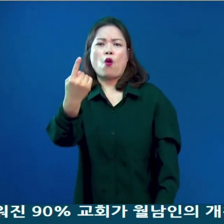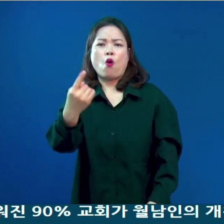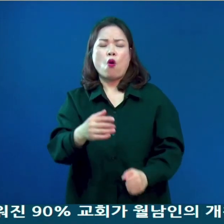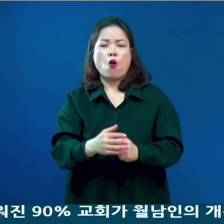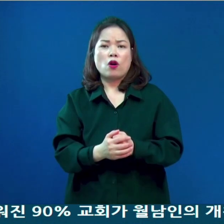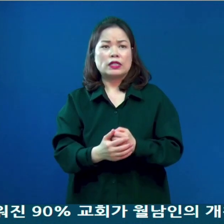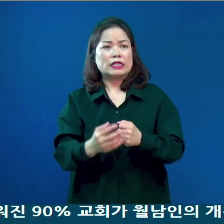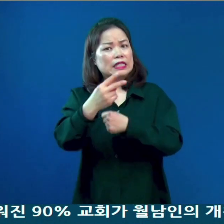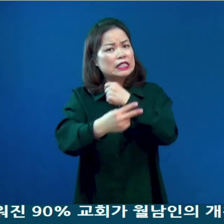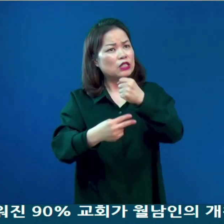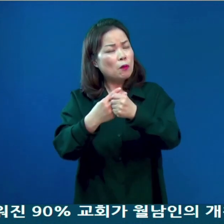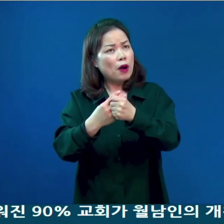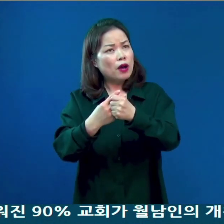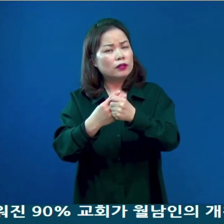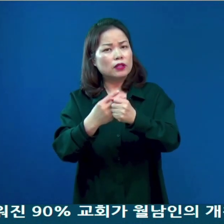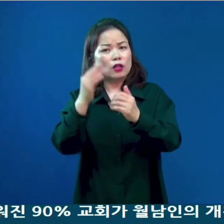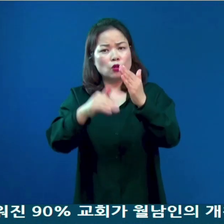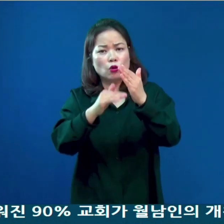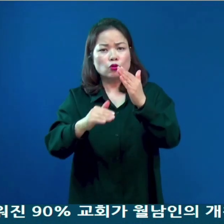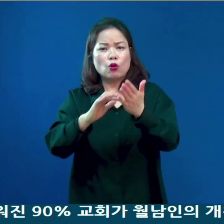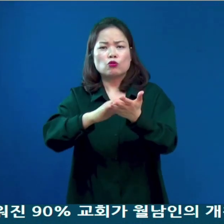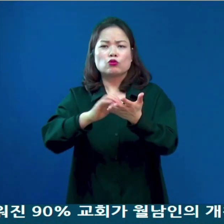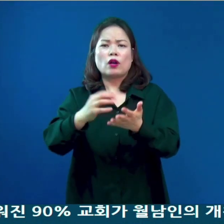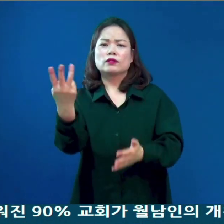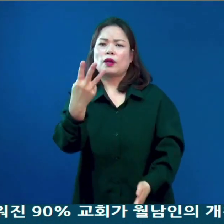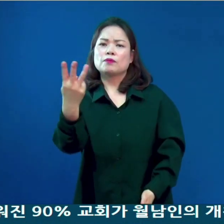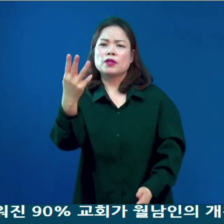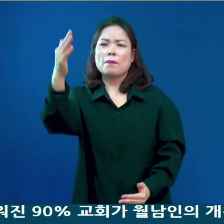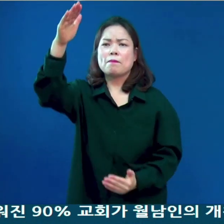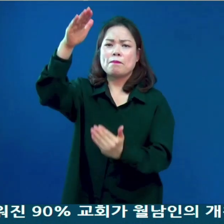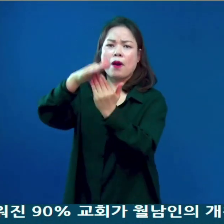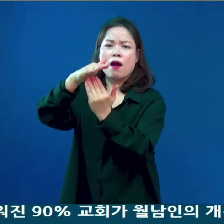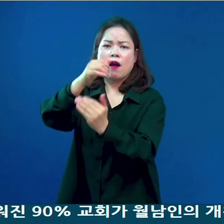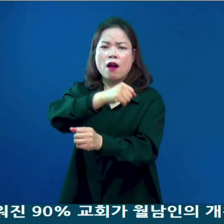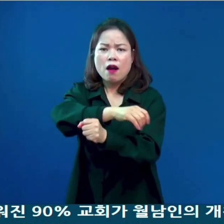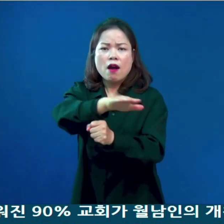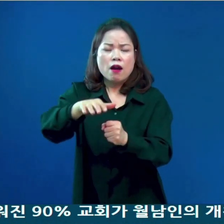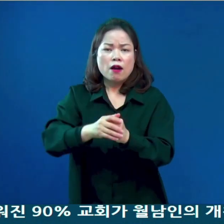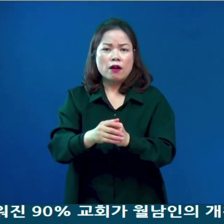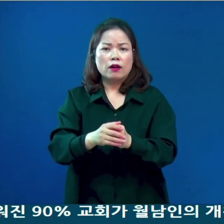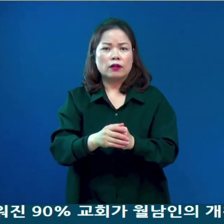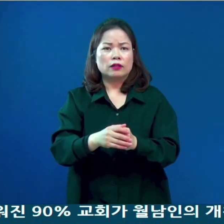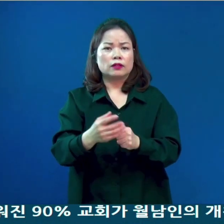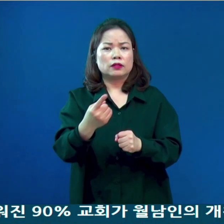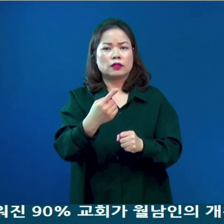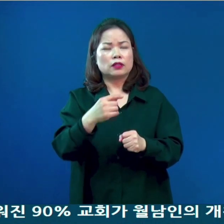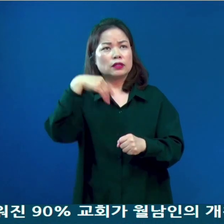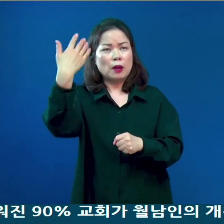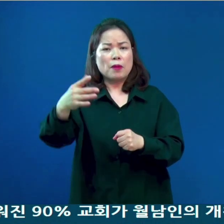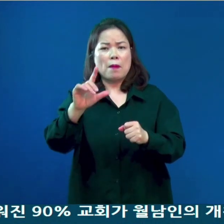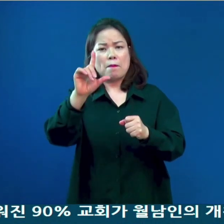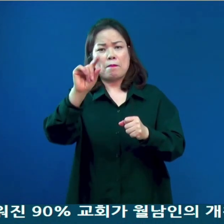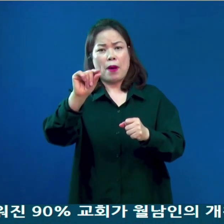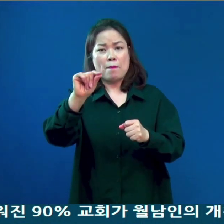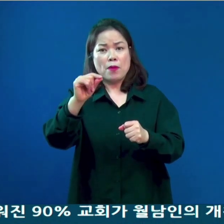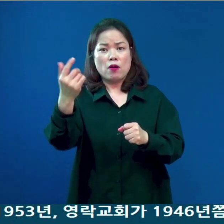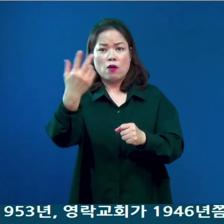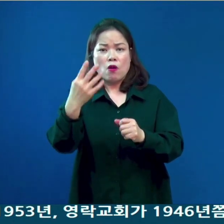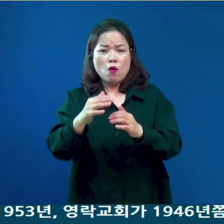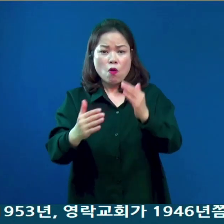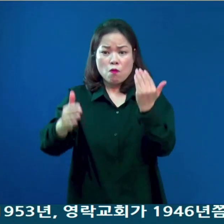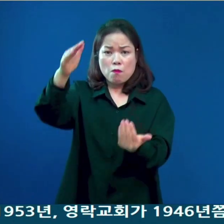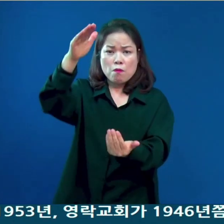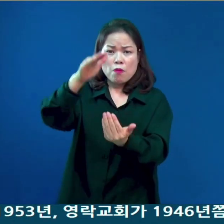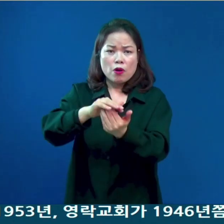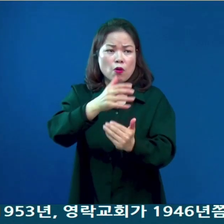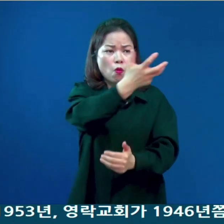2년 만에 거의 3000명에 육박하게 되고 1960년대에는 10,000명이 됩니다. 월남인들이 다